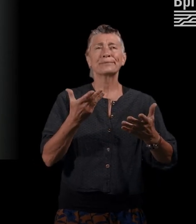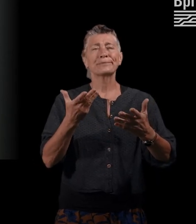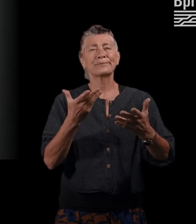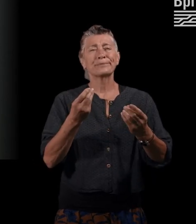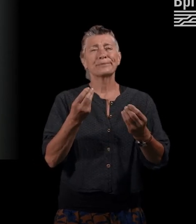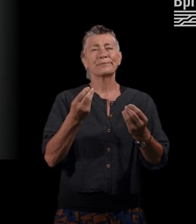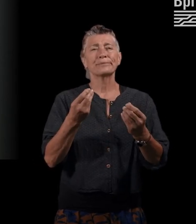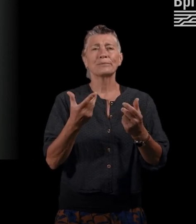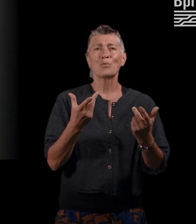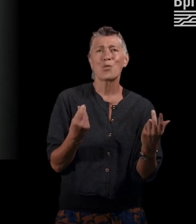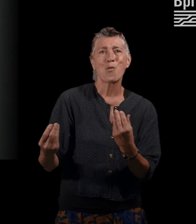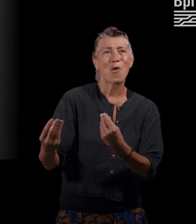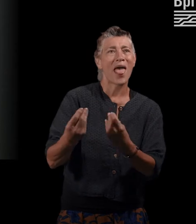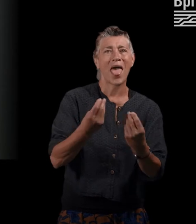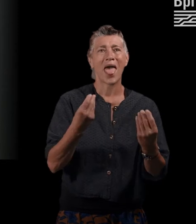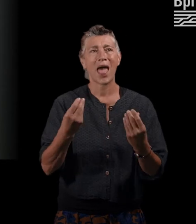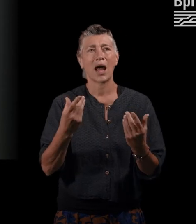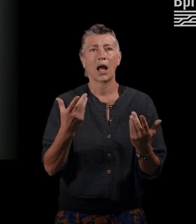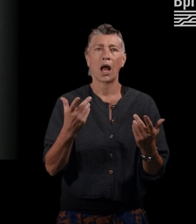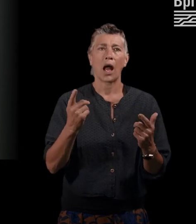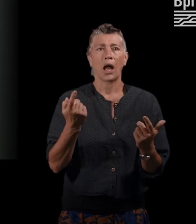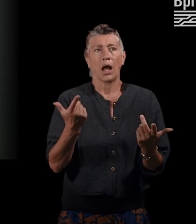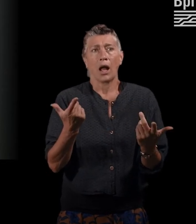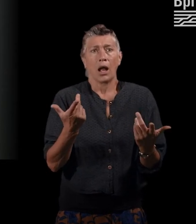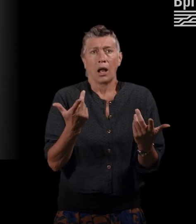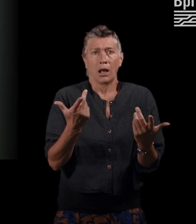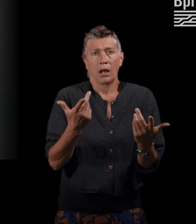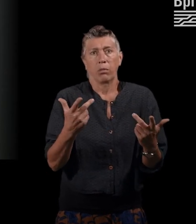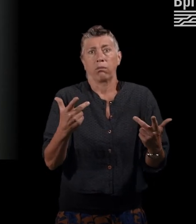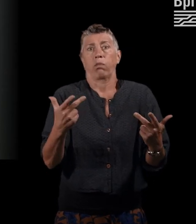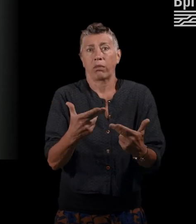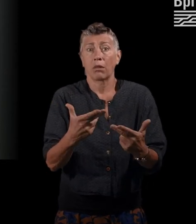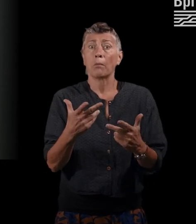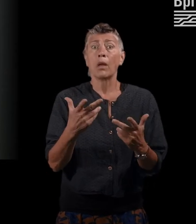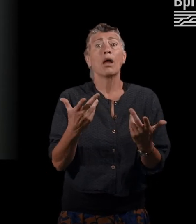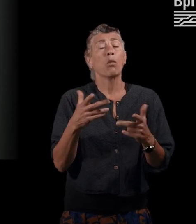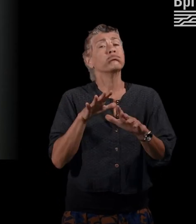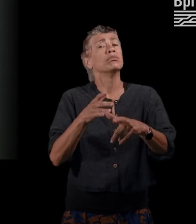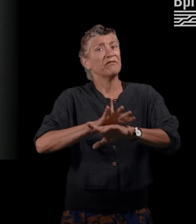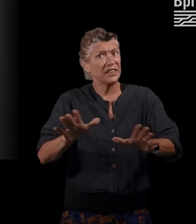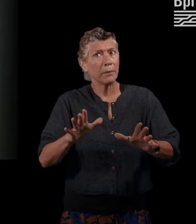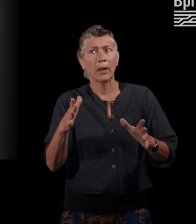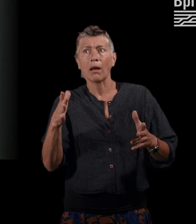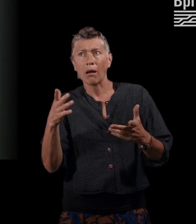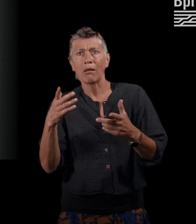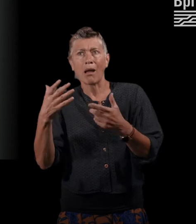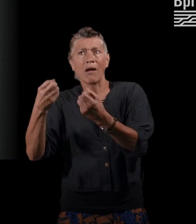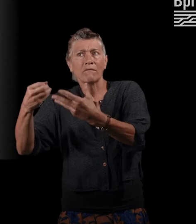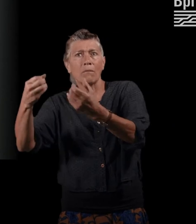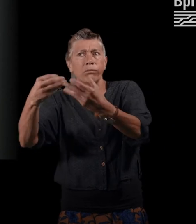son côté populaire commençait à s'essouffler. Maintenant, il se passe plein de choses en dehors des rues. Il y a toute une